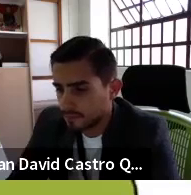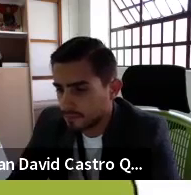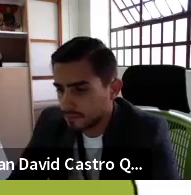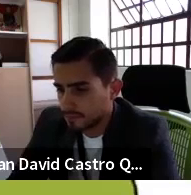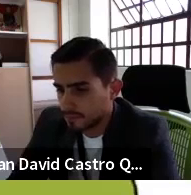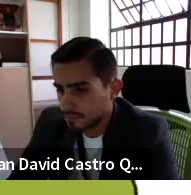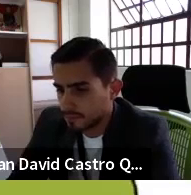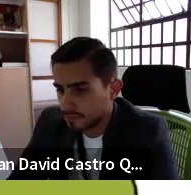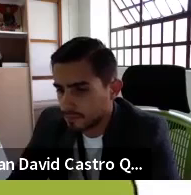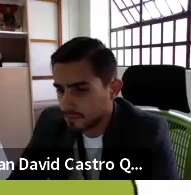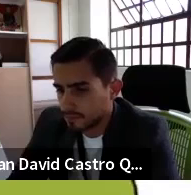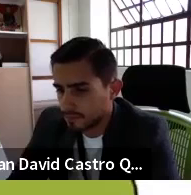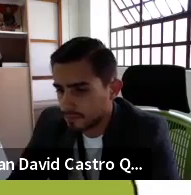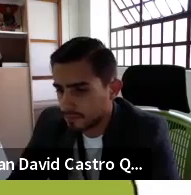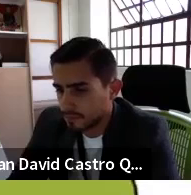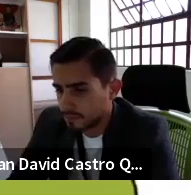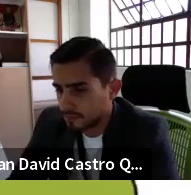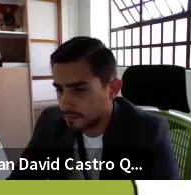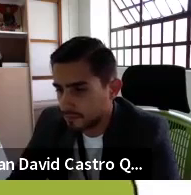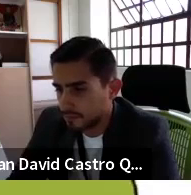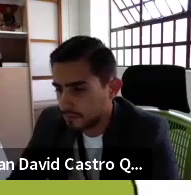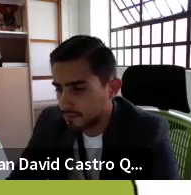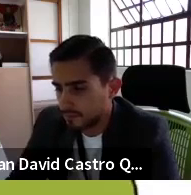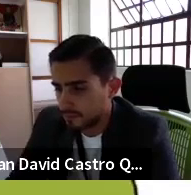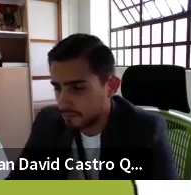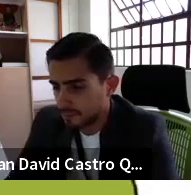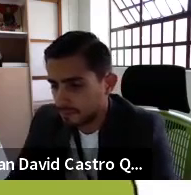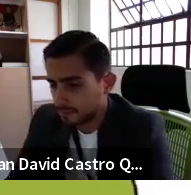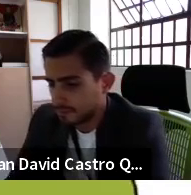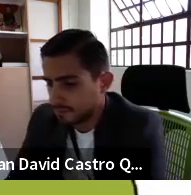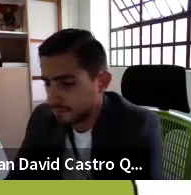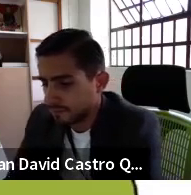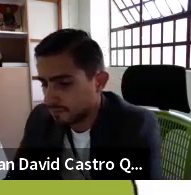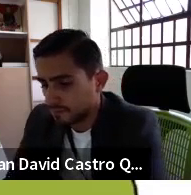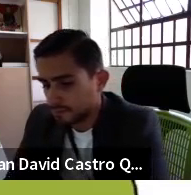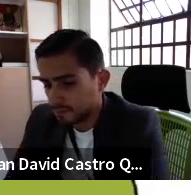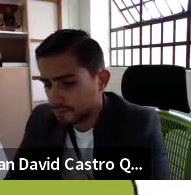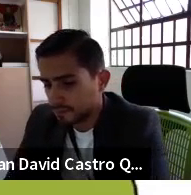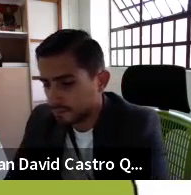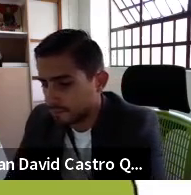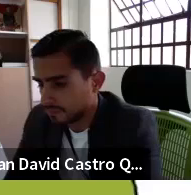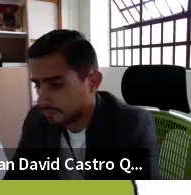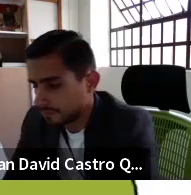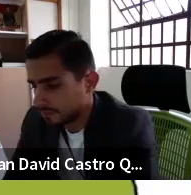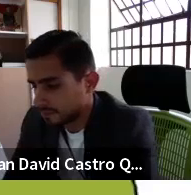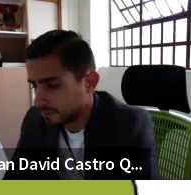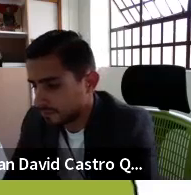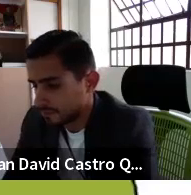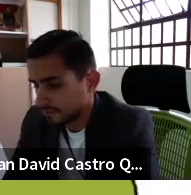cabeza lo que tanto tenía al parecer estaba pasando así que sin pensarlo dos veces se alisó y se